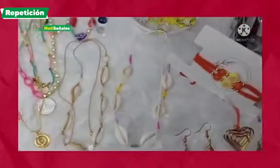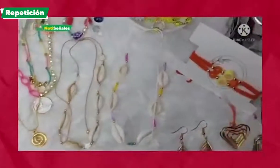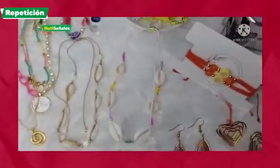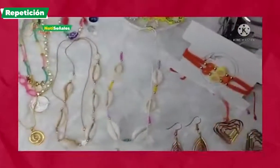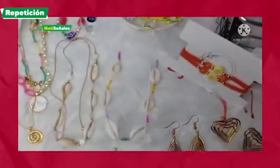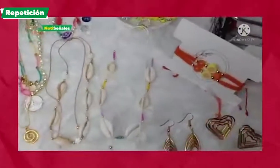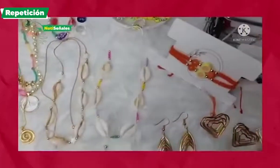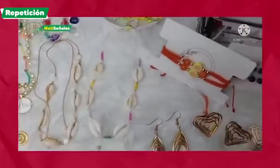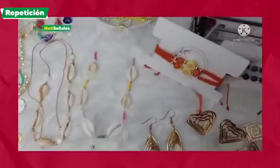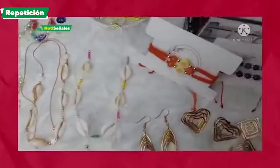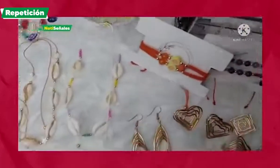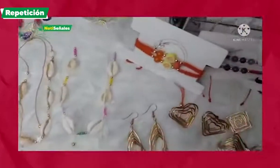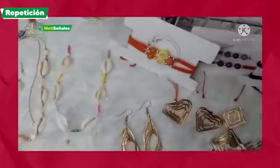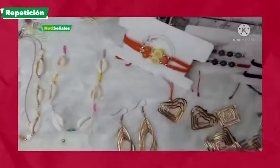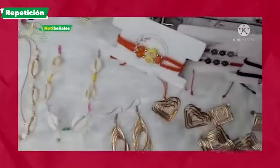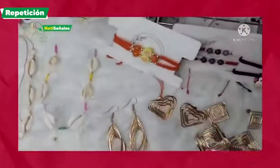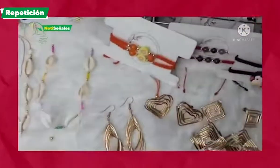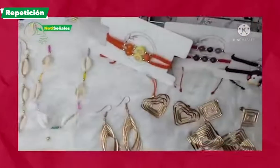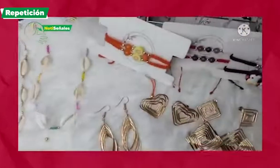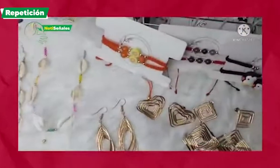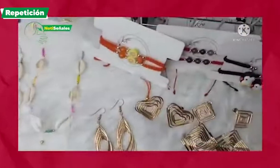las que